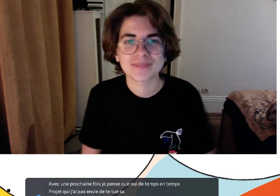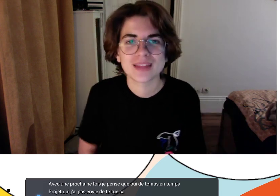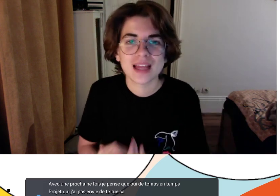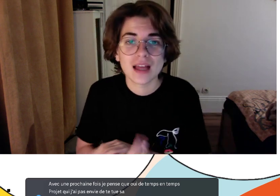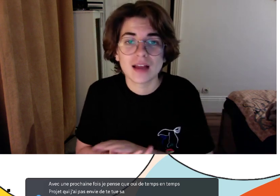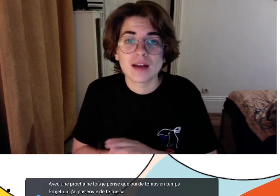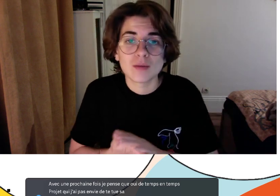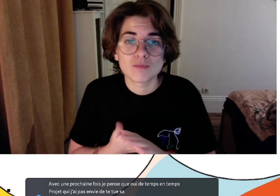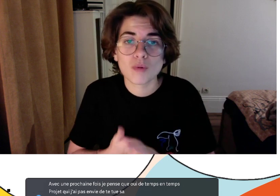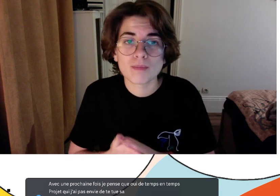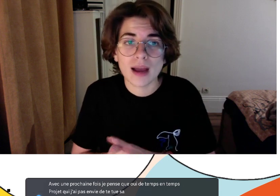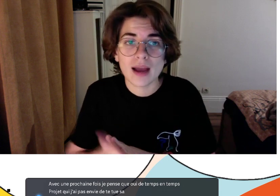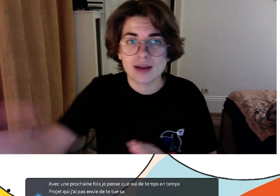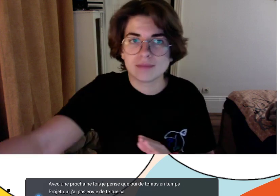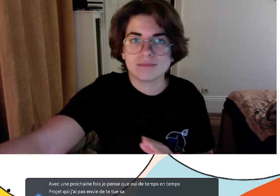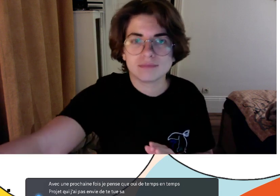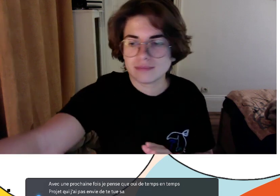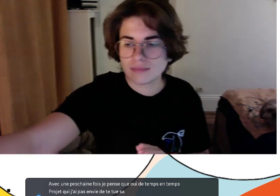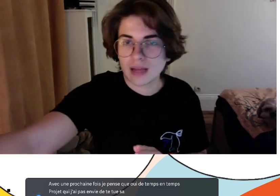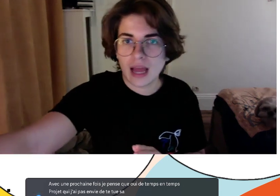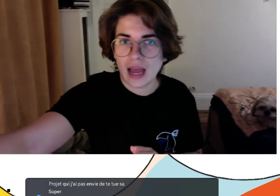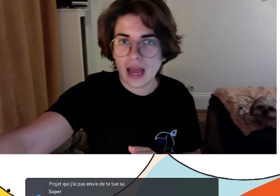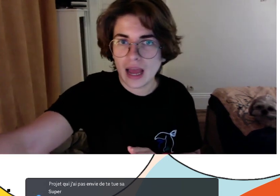Voilà. Bon, bah,